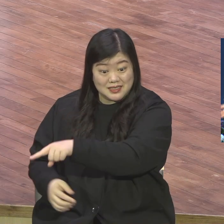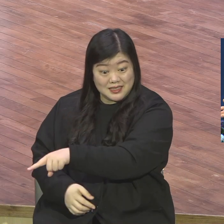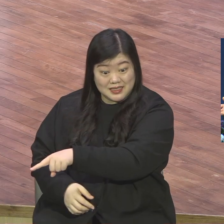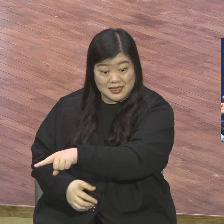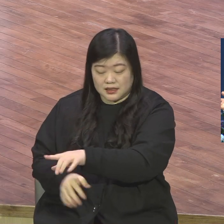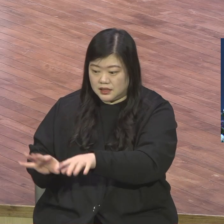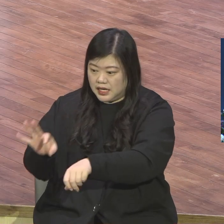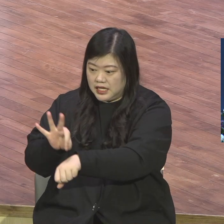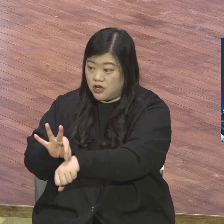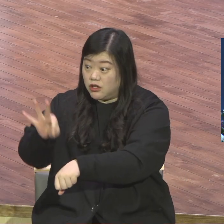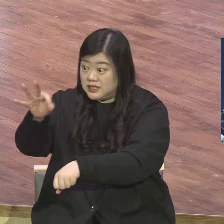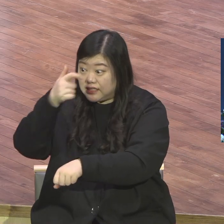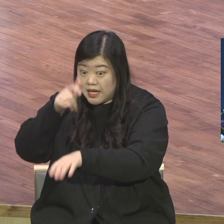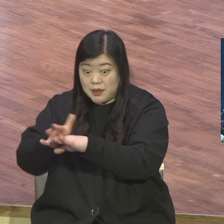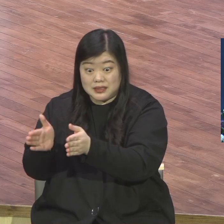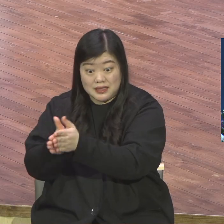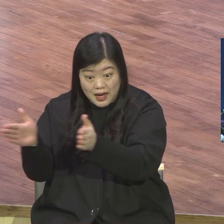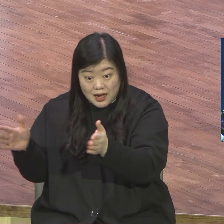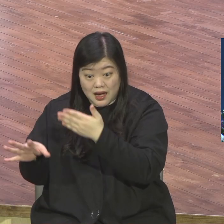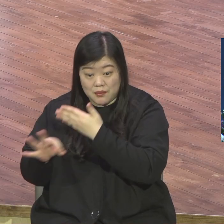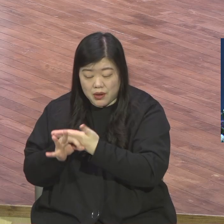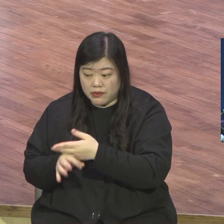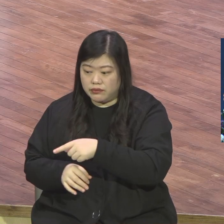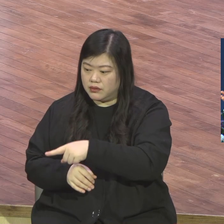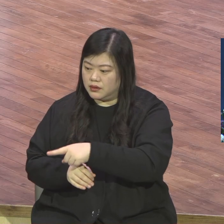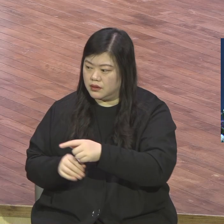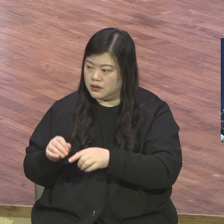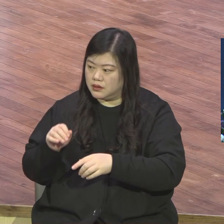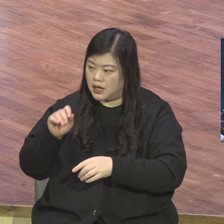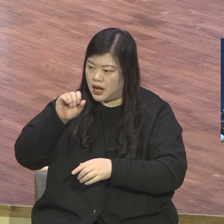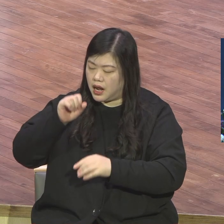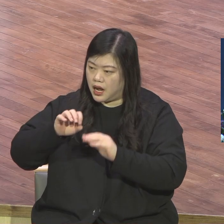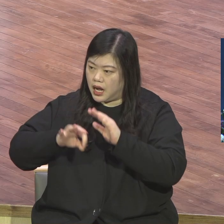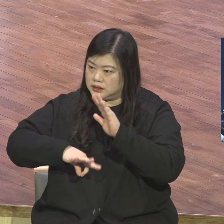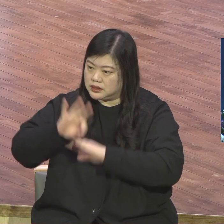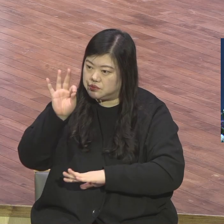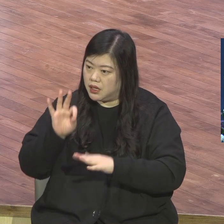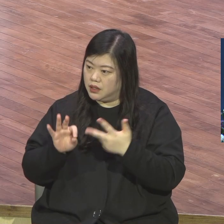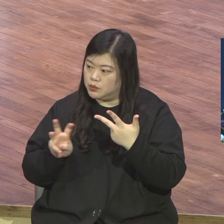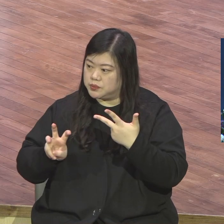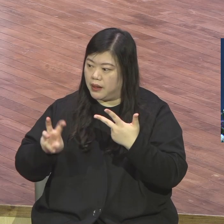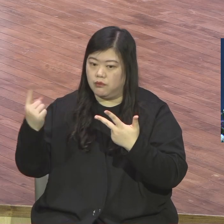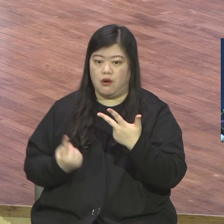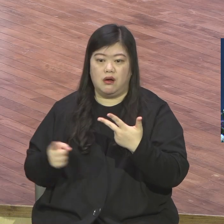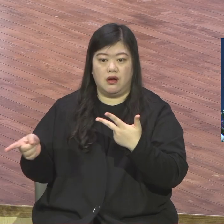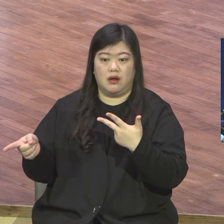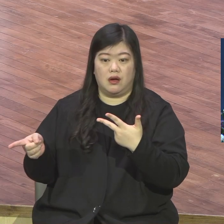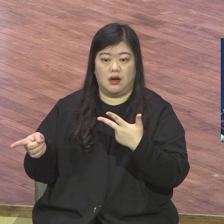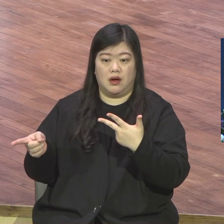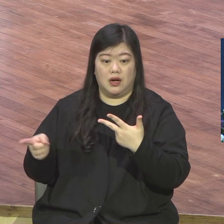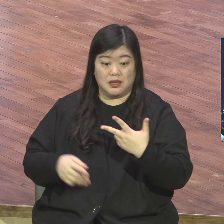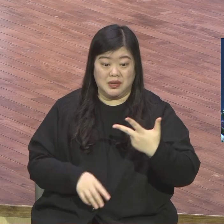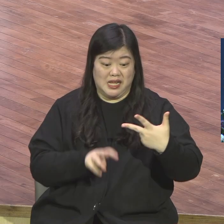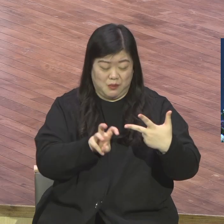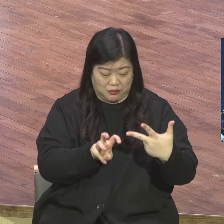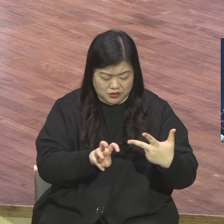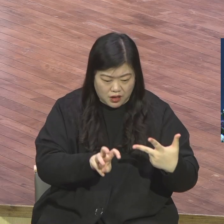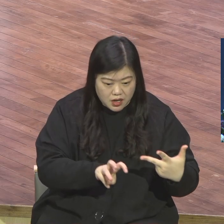막 매시간 찬양합니다. 목이 터져라고 찬양해요. 그것만 돼도 엄청 치유될 거라고.